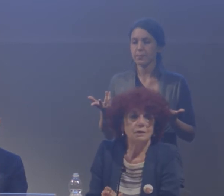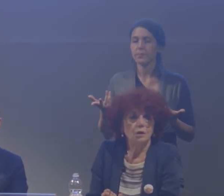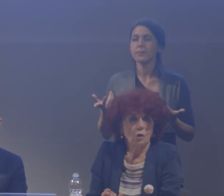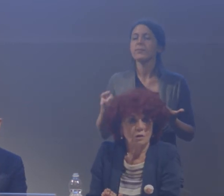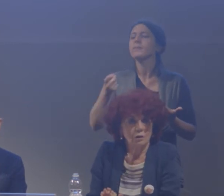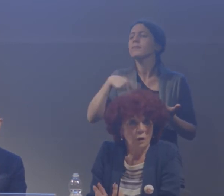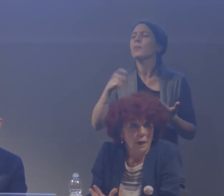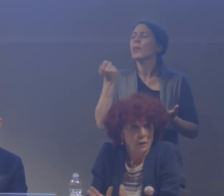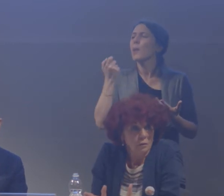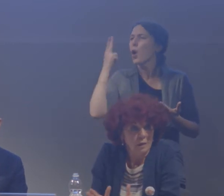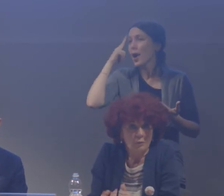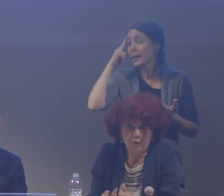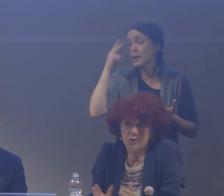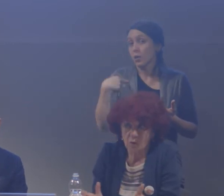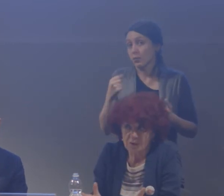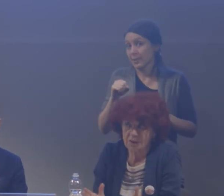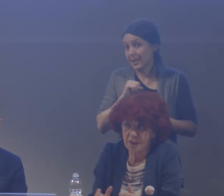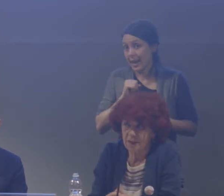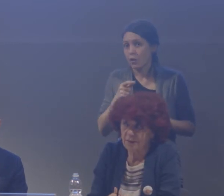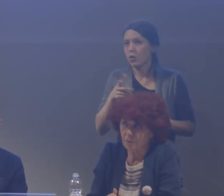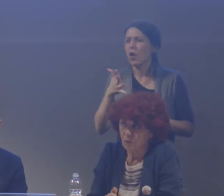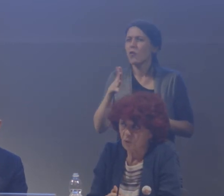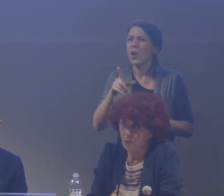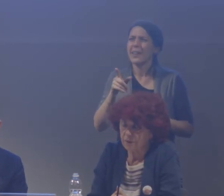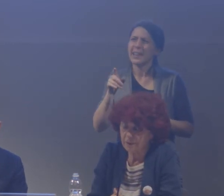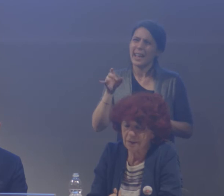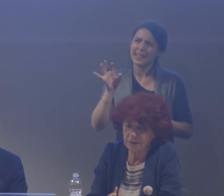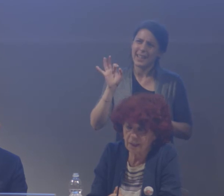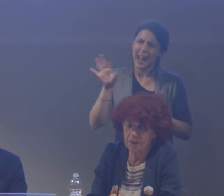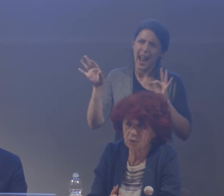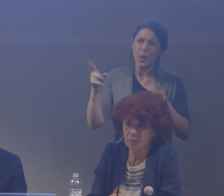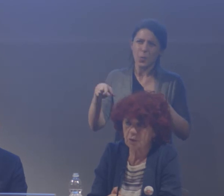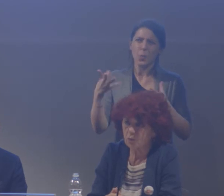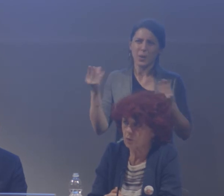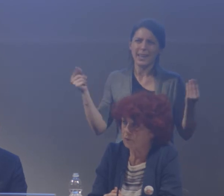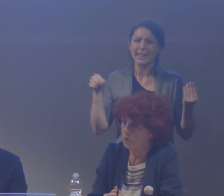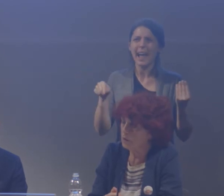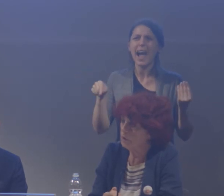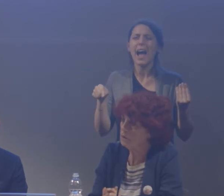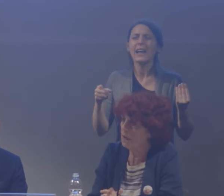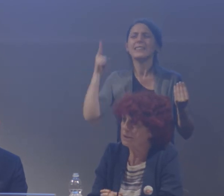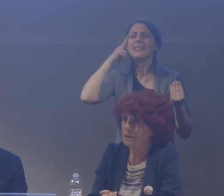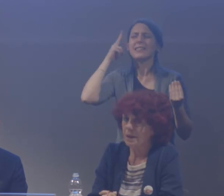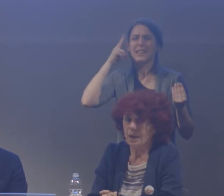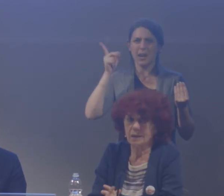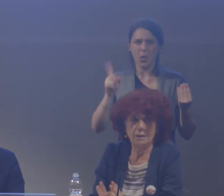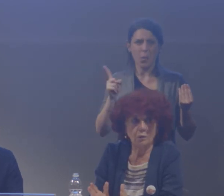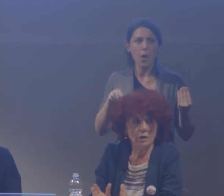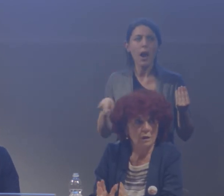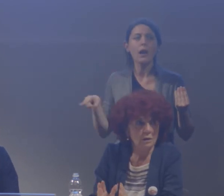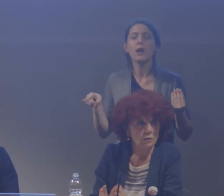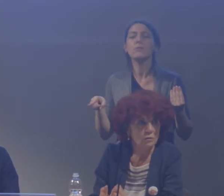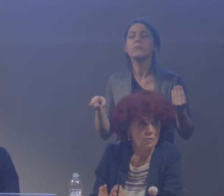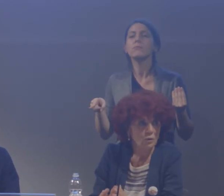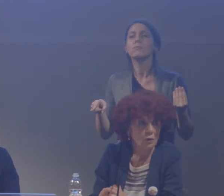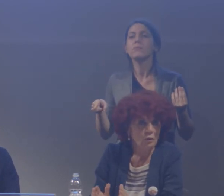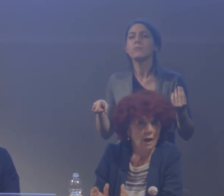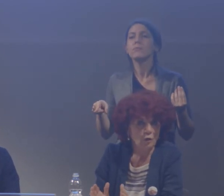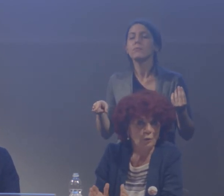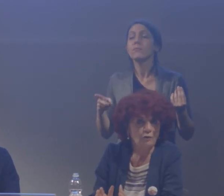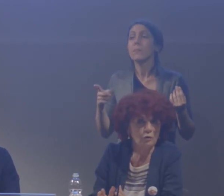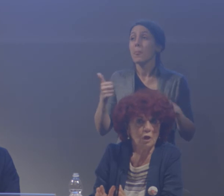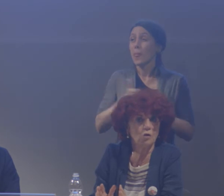pochi si ricordano, credo, temo, forse in questa sala siete in tanti soprattutto che ve lo ricordate, lui